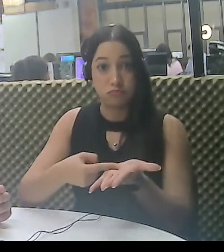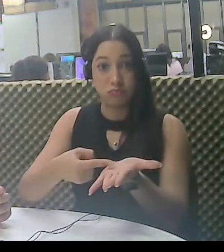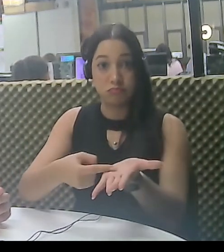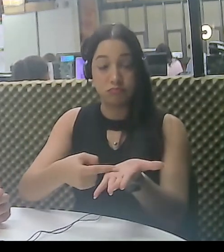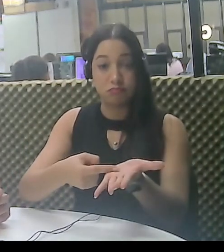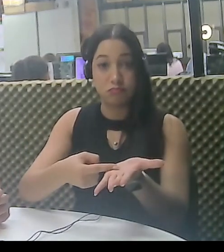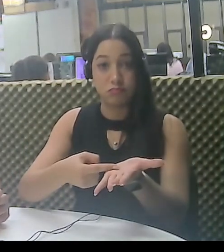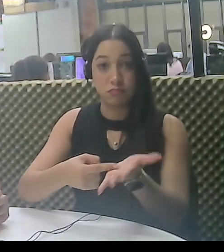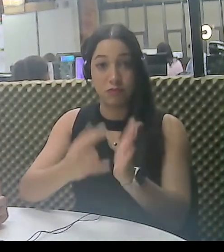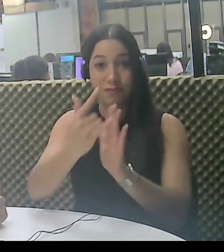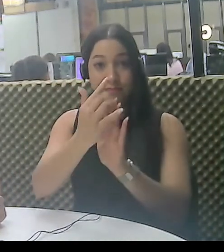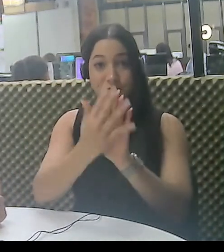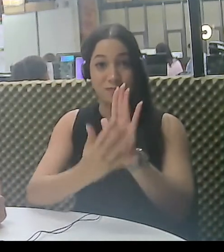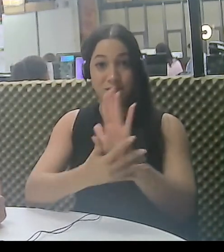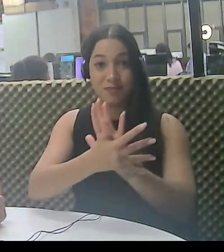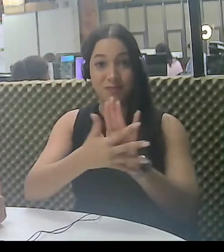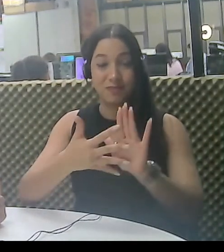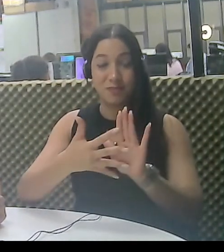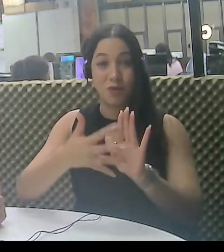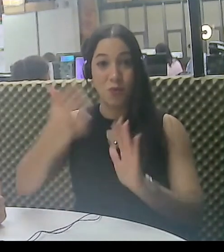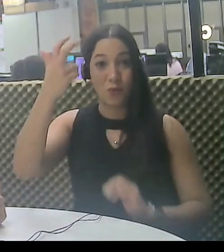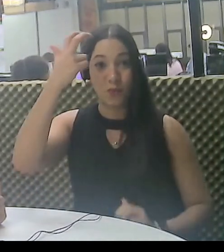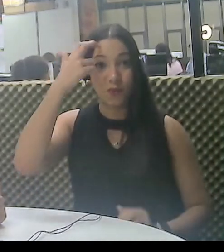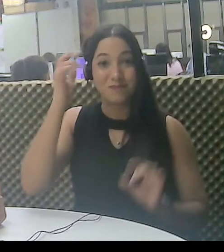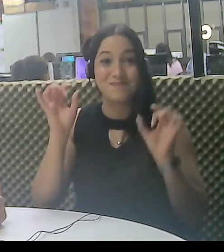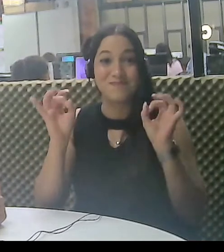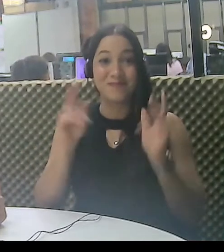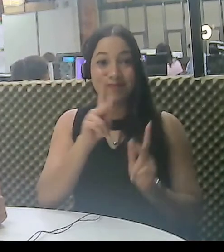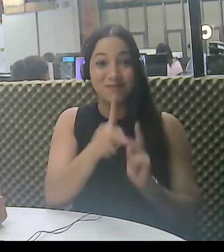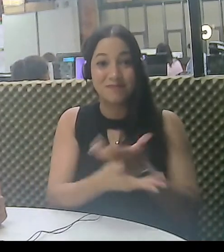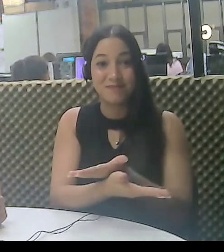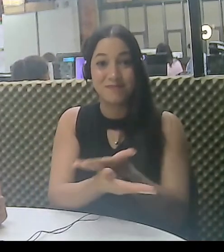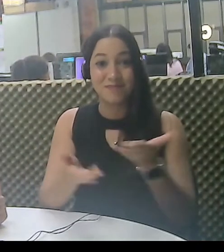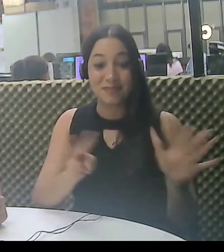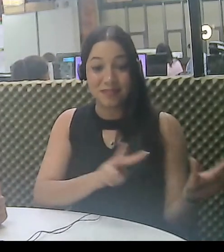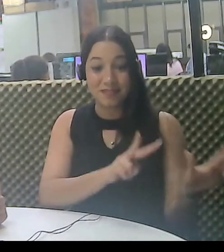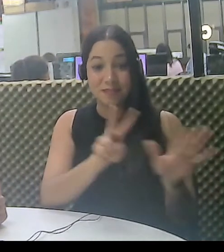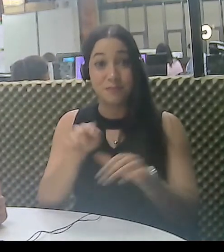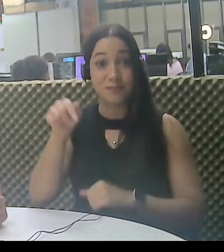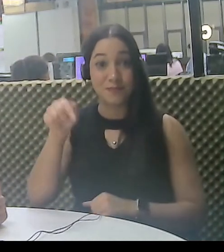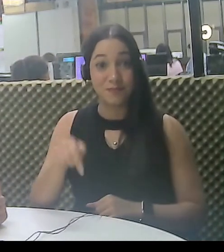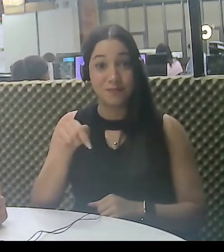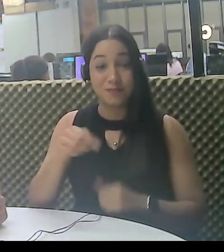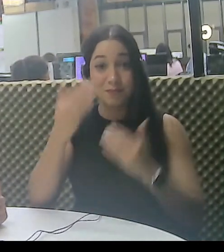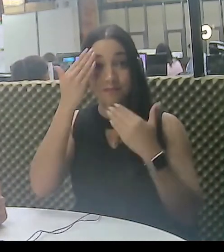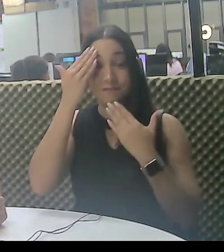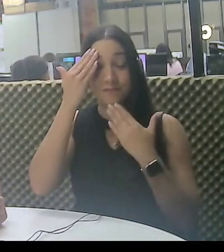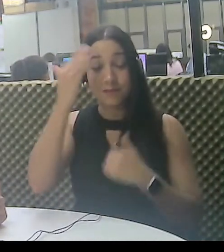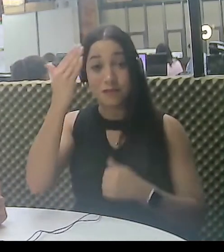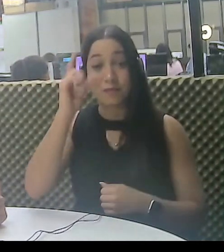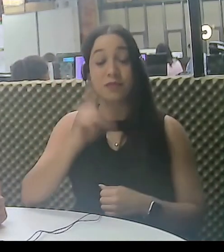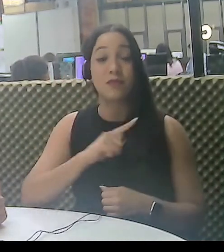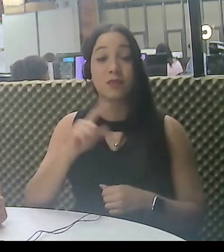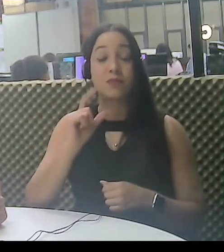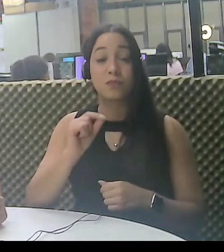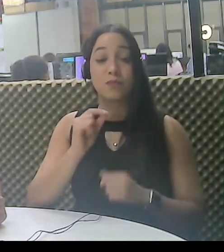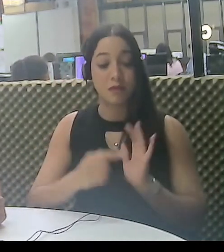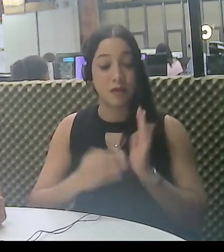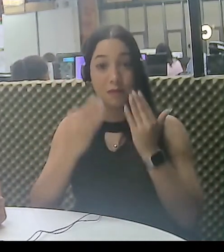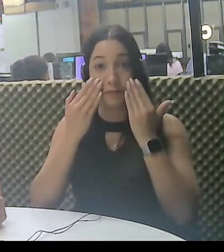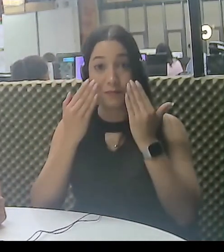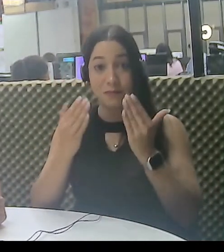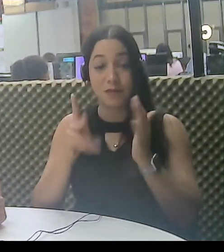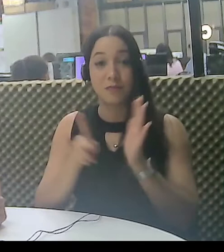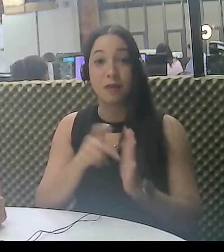programou, uma agenda cultural especial à população de Uberlândia nesta semana. Como destaque estão as apresentações de stand-up